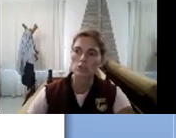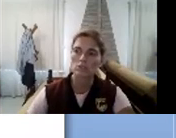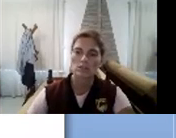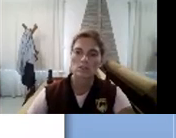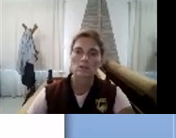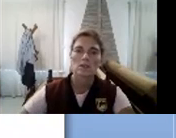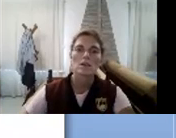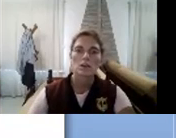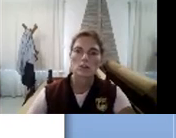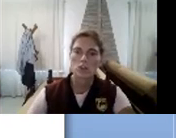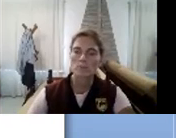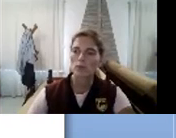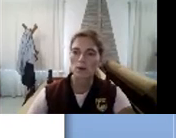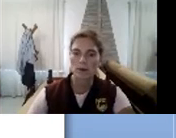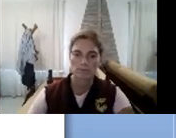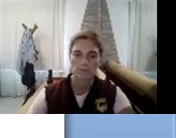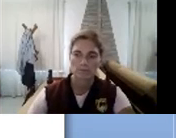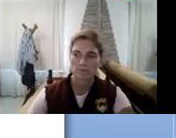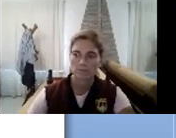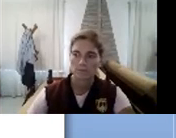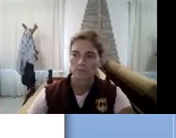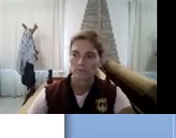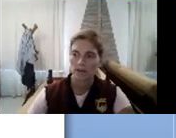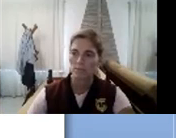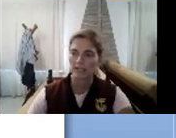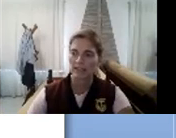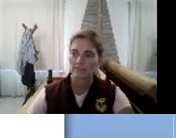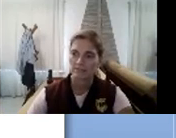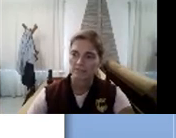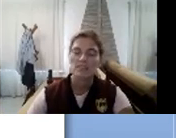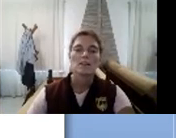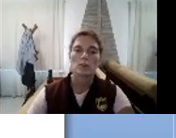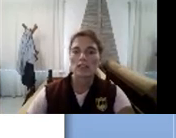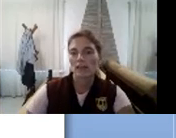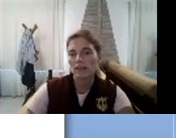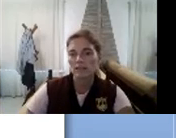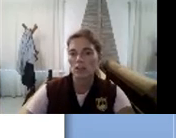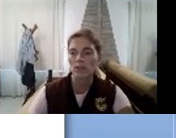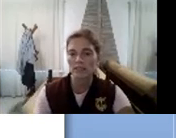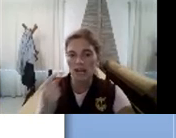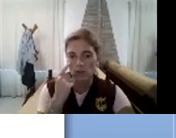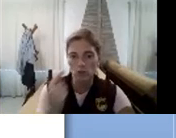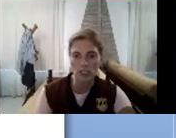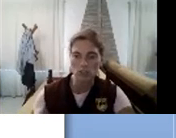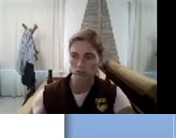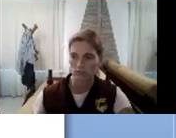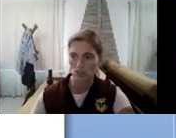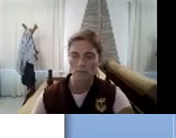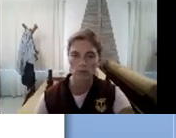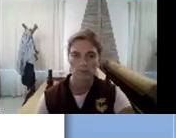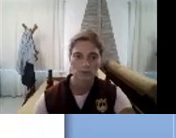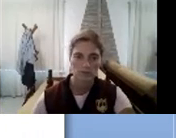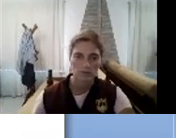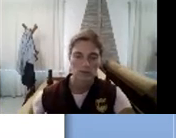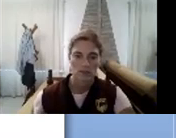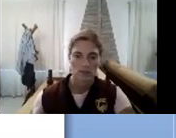yo? Con shampoo de bebé. Ah, mirá A qué mi perro. bueno. Porque no le pueden entrar en los ojitos el